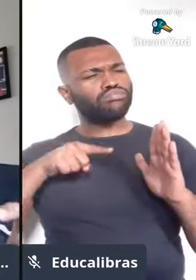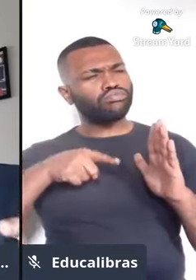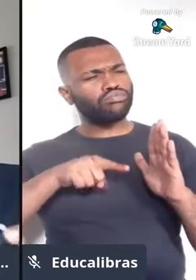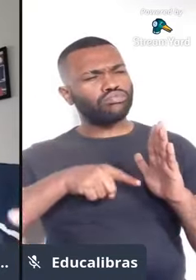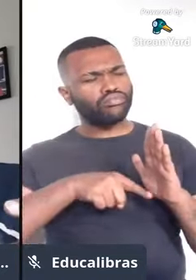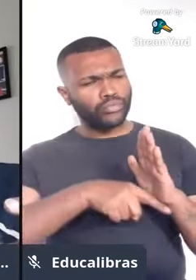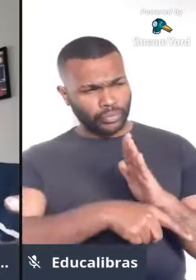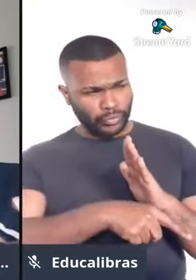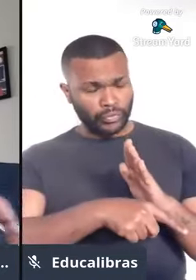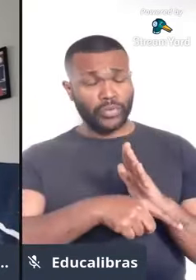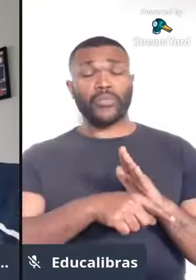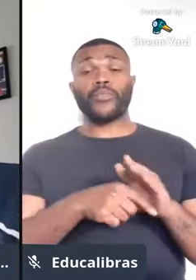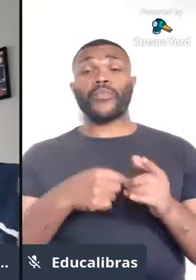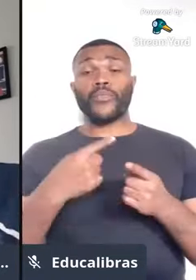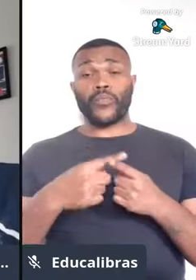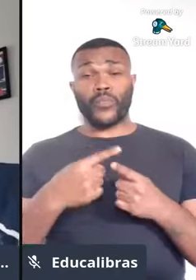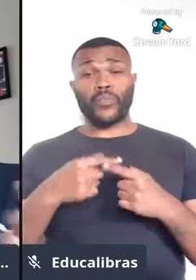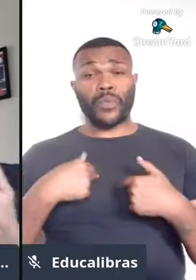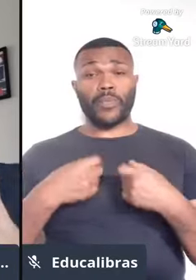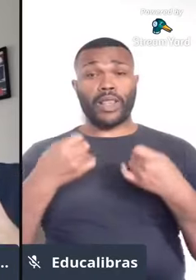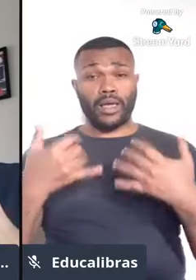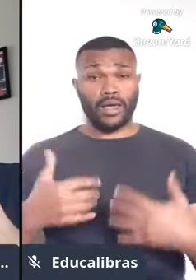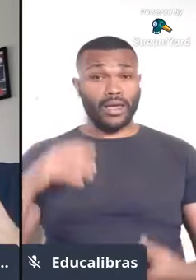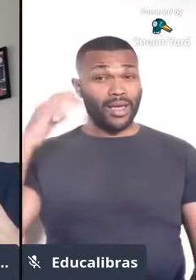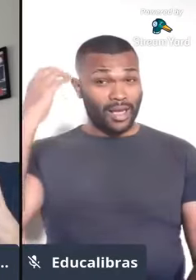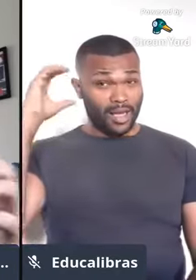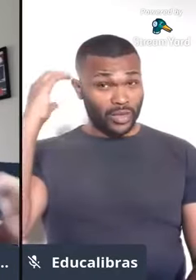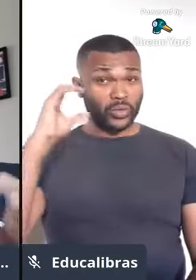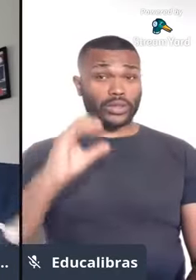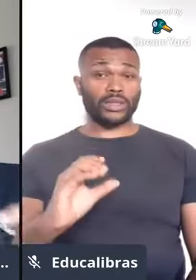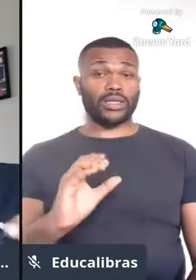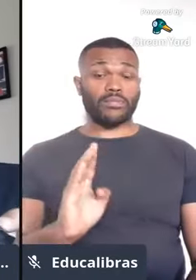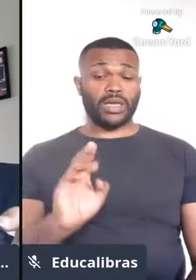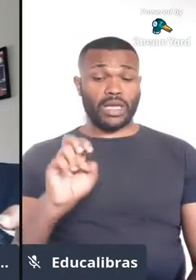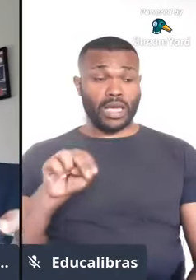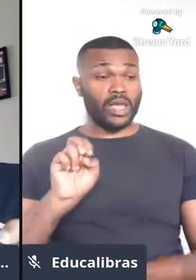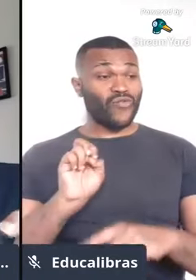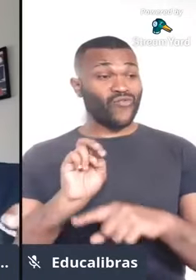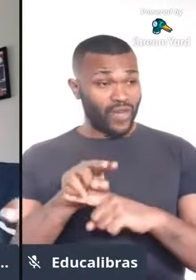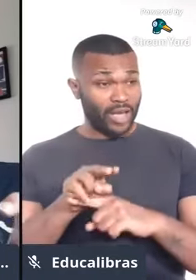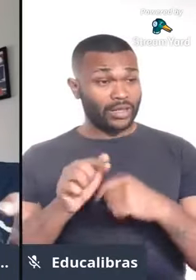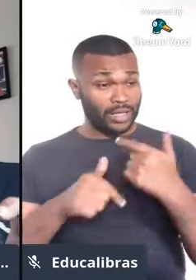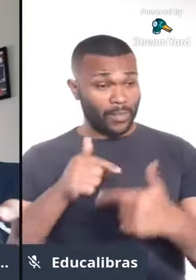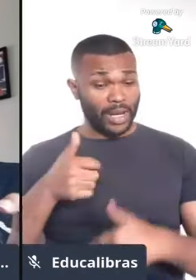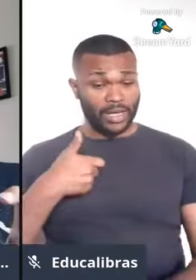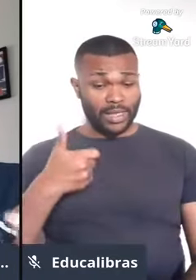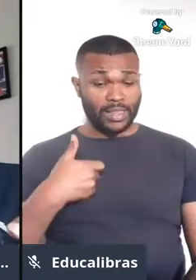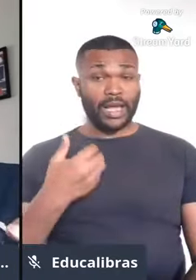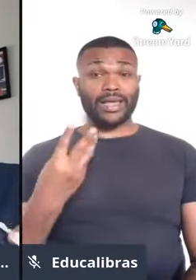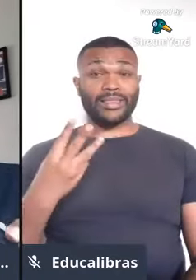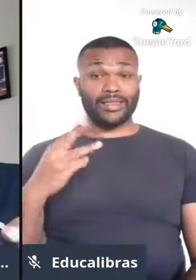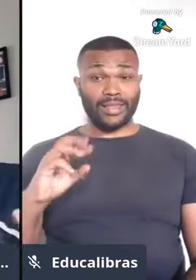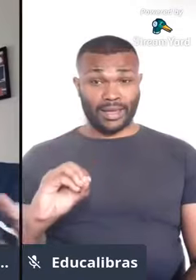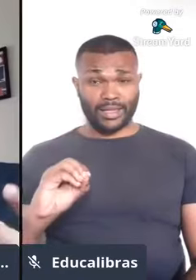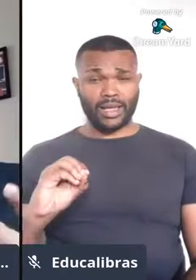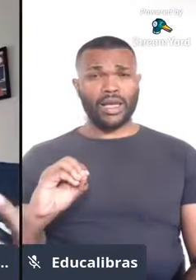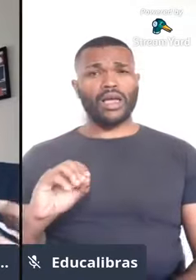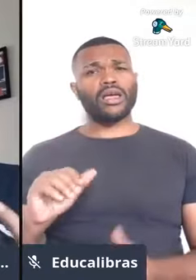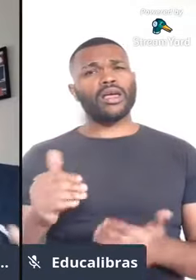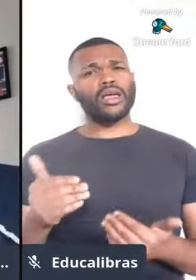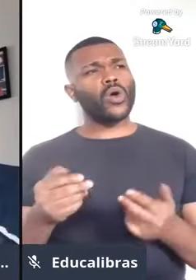entrei eu entrei na Rádio CBN, eu já tinha 30 anos. Só quando eu entrei na Rádio CBN, na CBN, que eu percebi